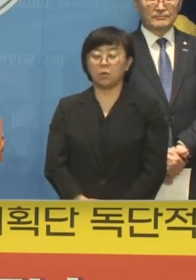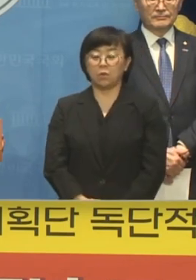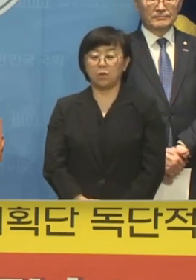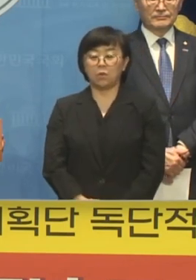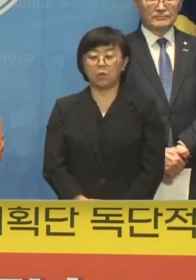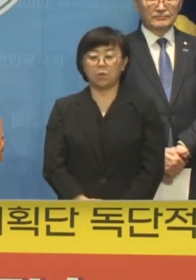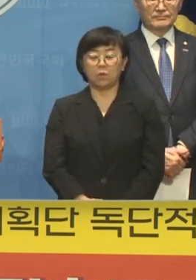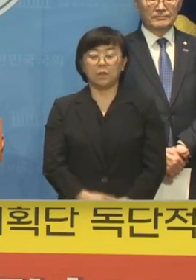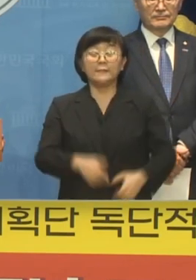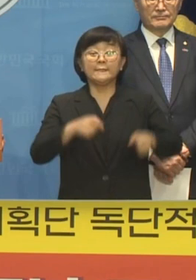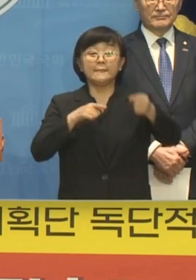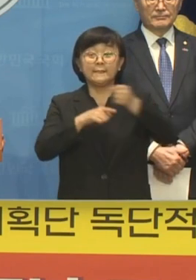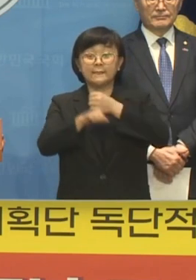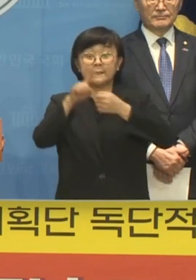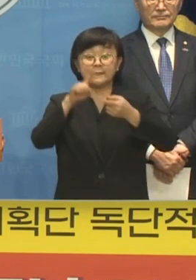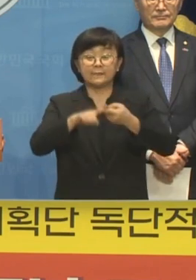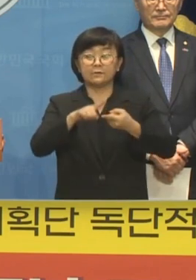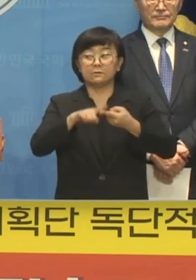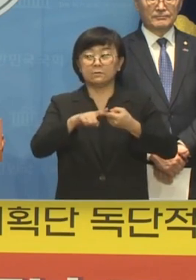그 뜻을